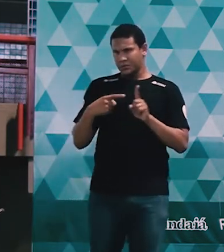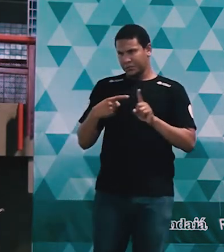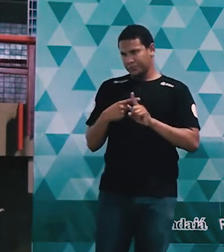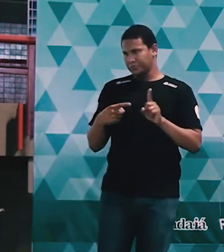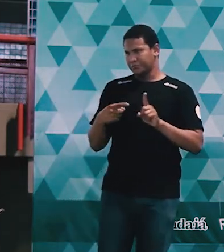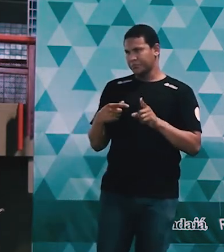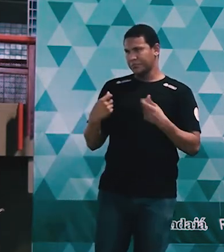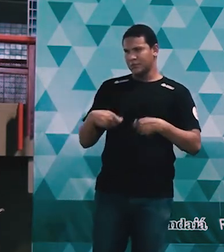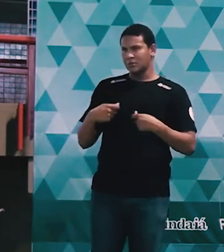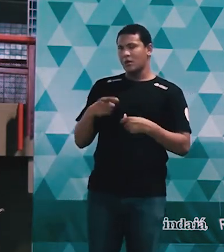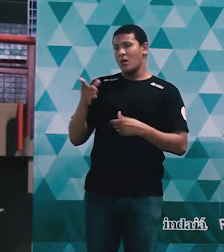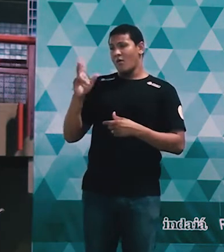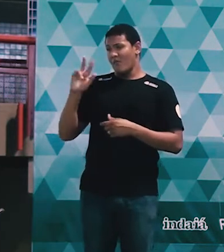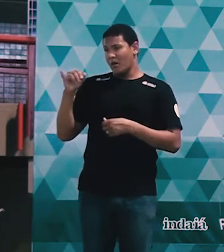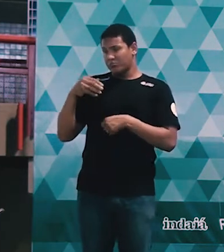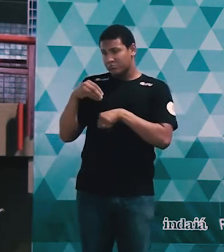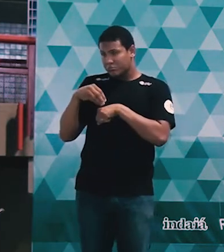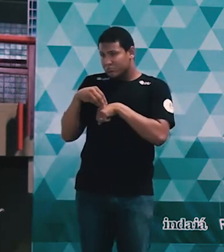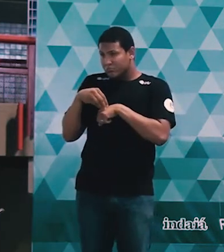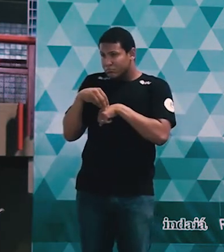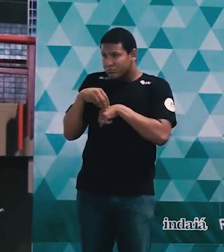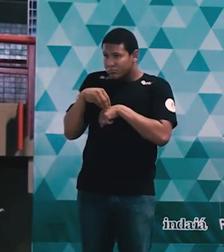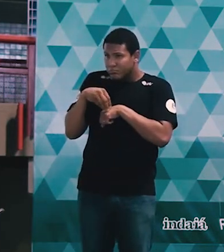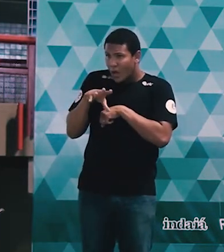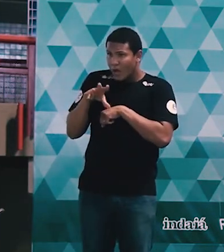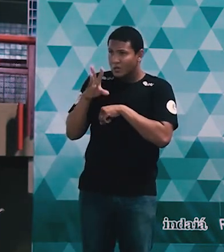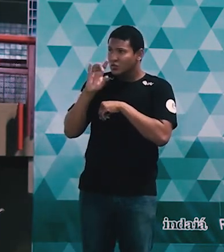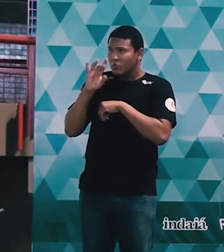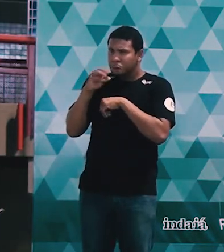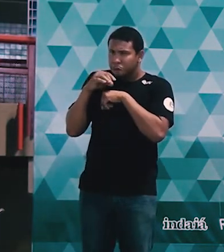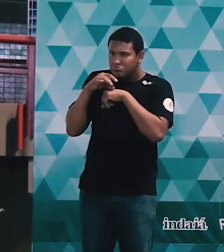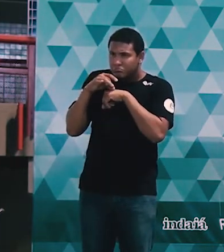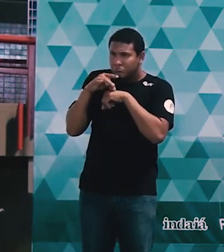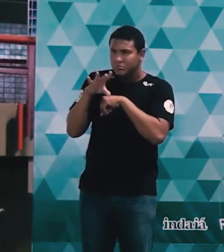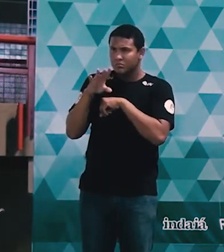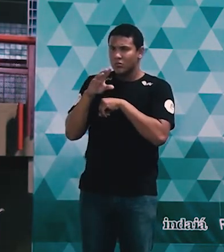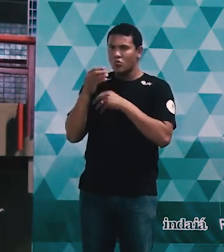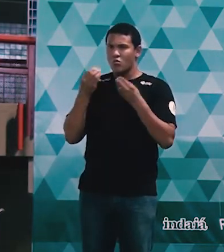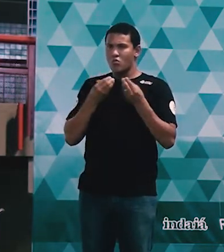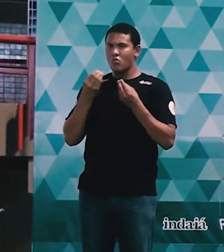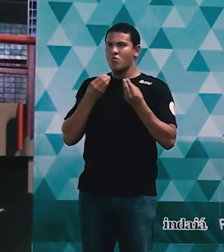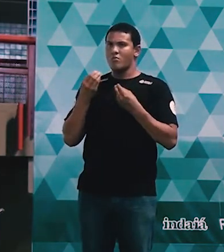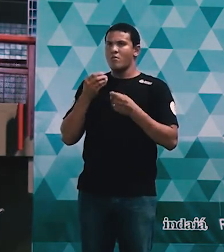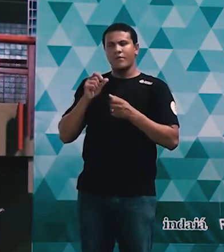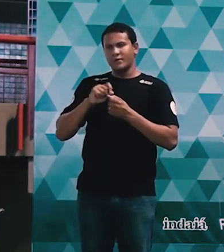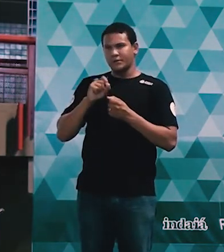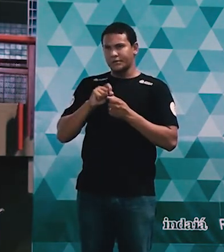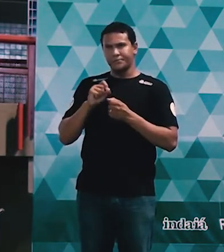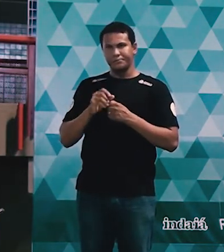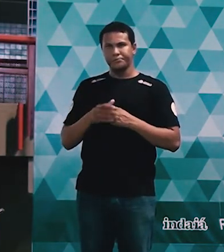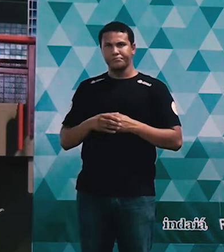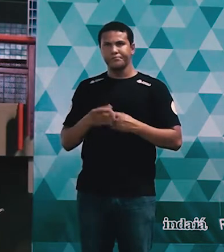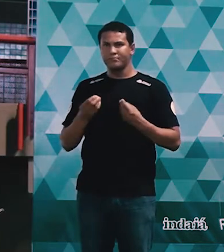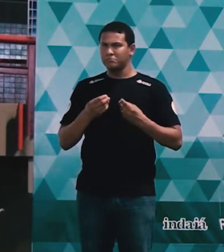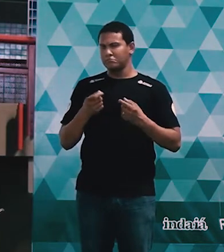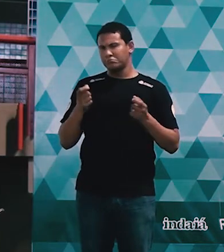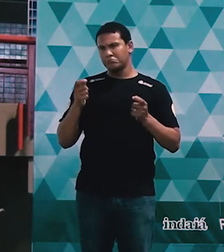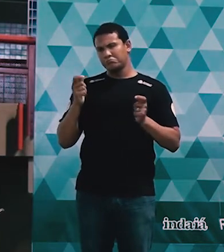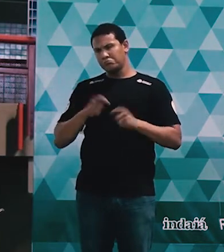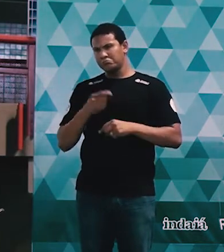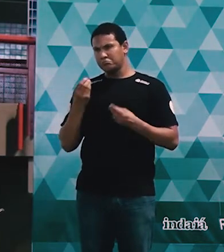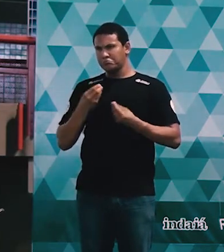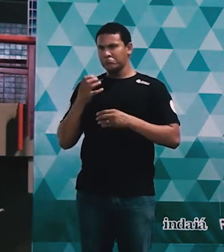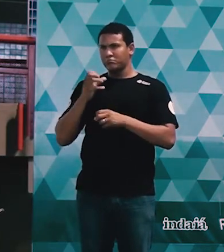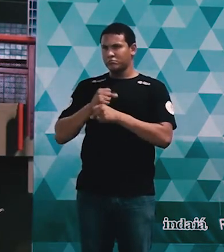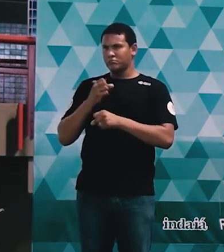uma sugestão de como a gente poderia resolver essa questão. Depois a gente pode discutir uma outra alternativa, mas eu vou mostrar aqui para vocês